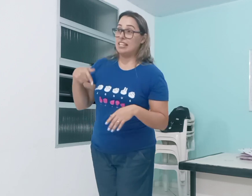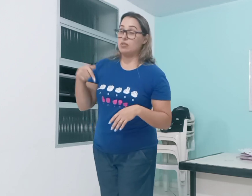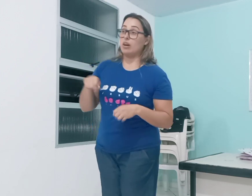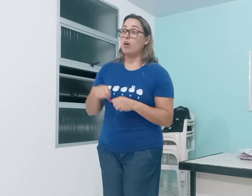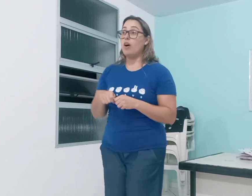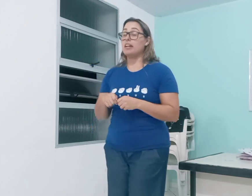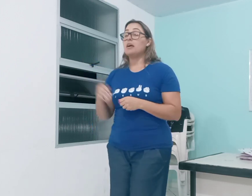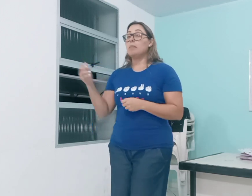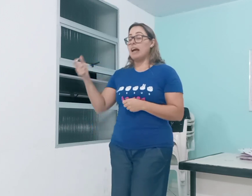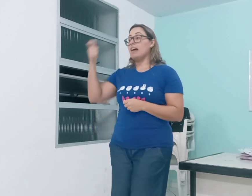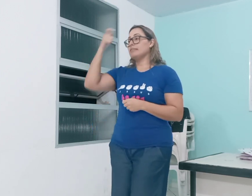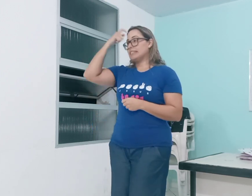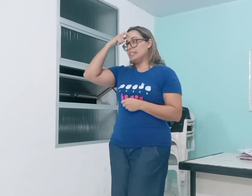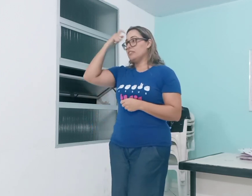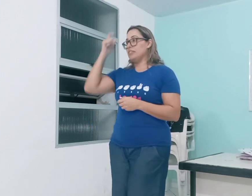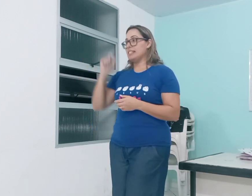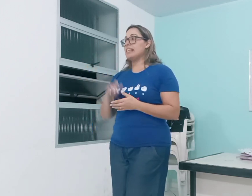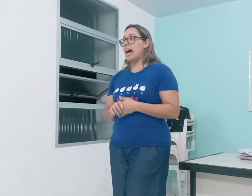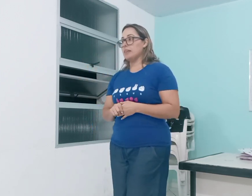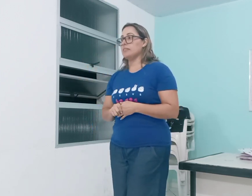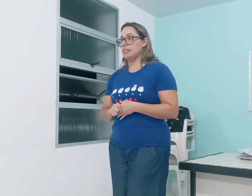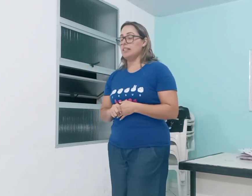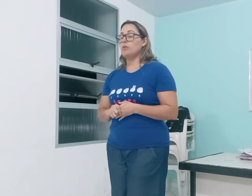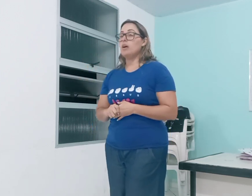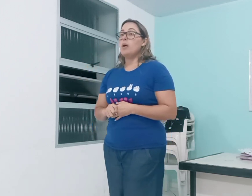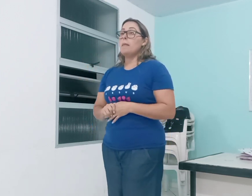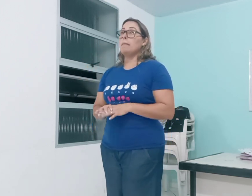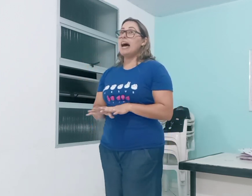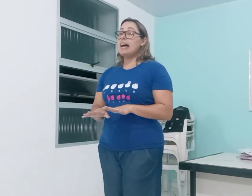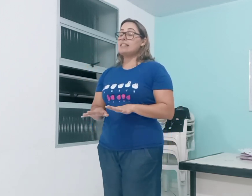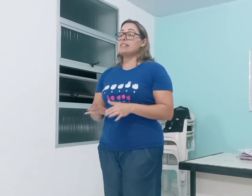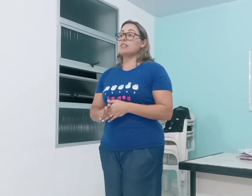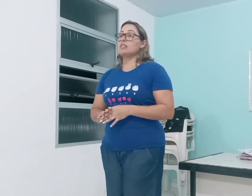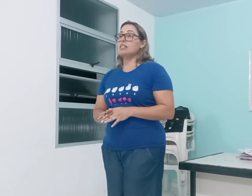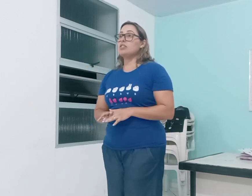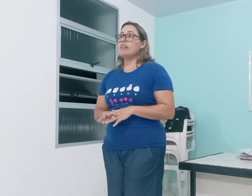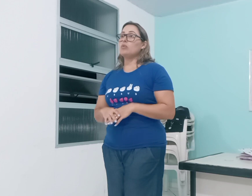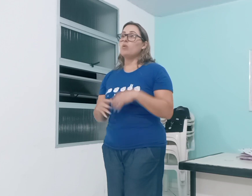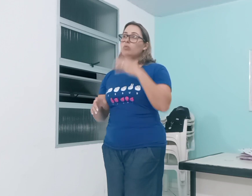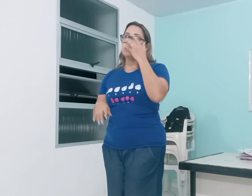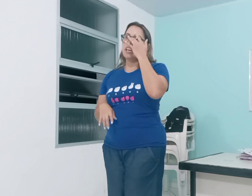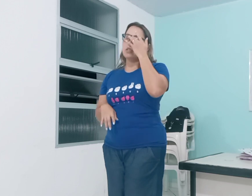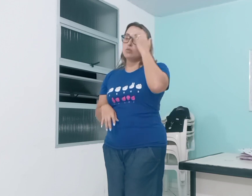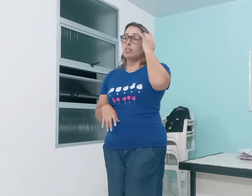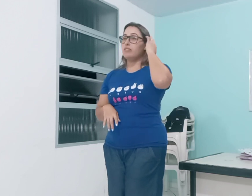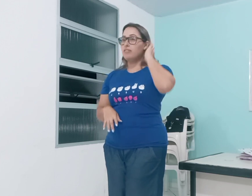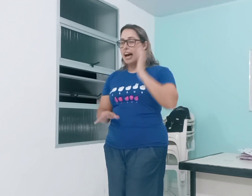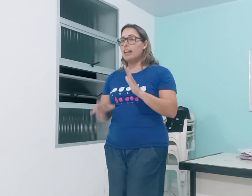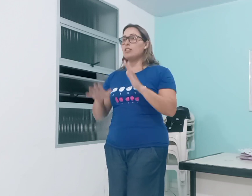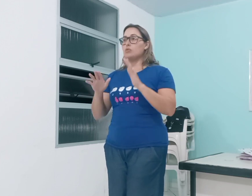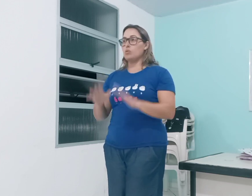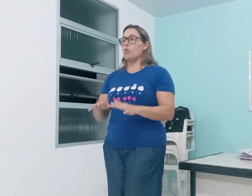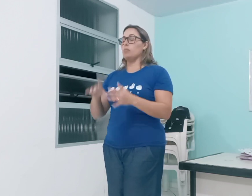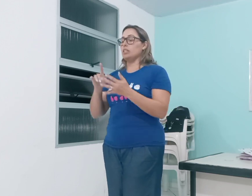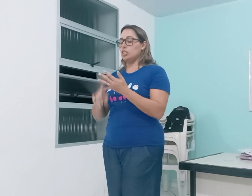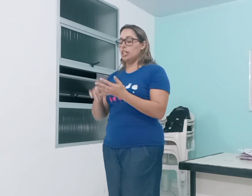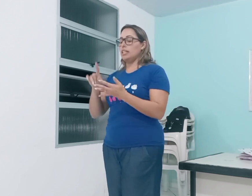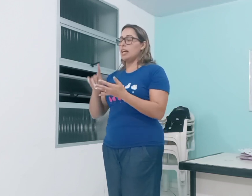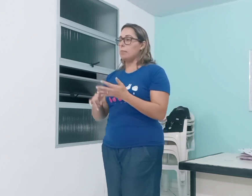isso agora para fixar, entendeu? Mas, se tiver um contexto que fala sobre dia,